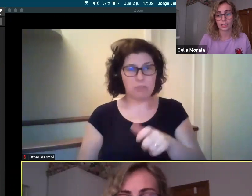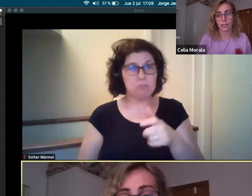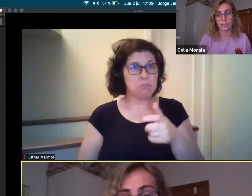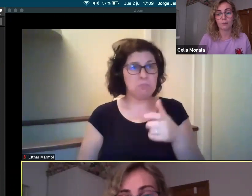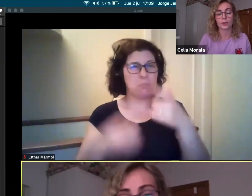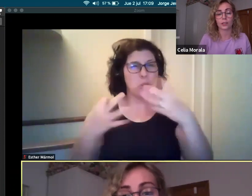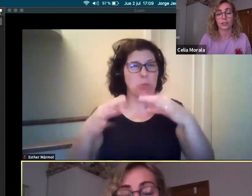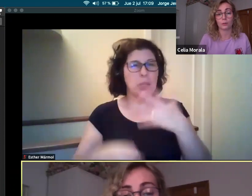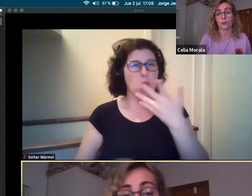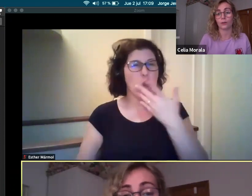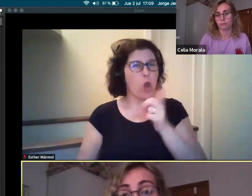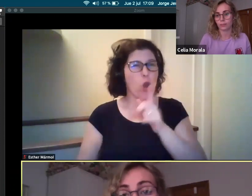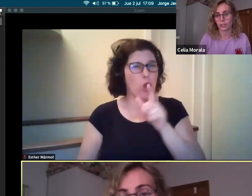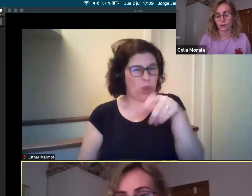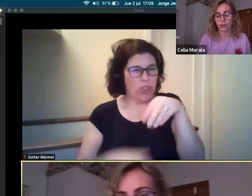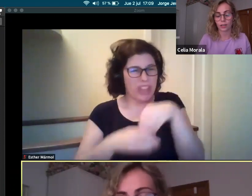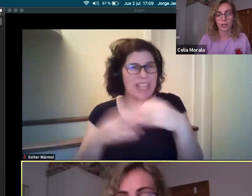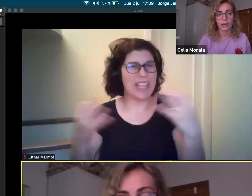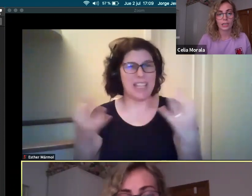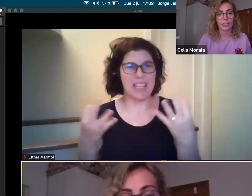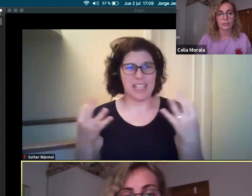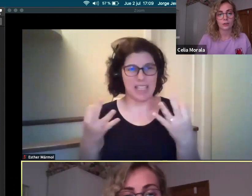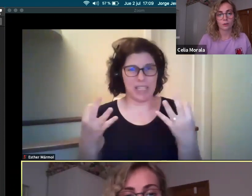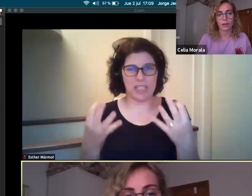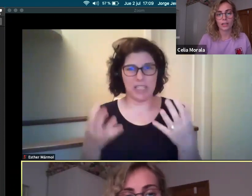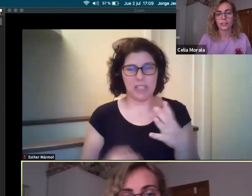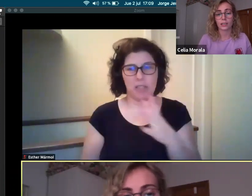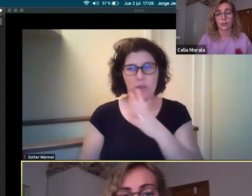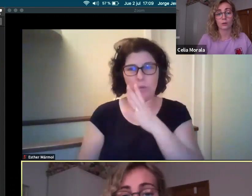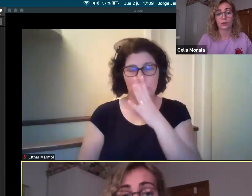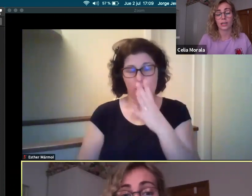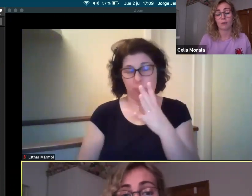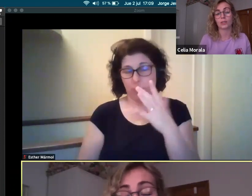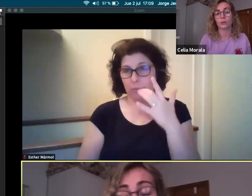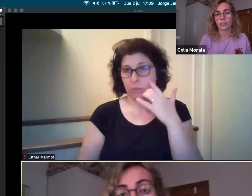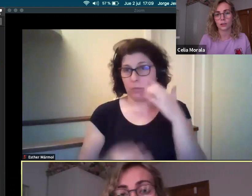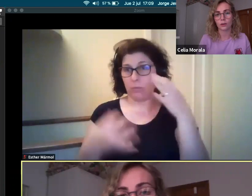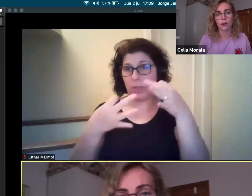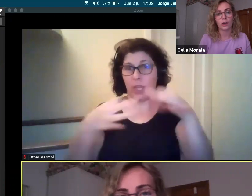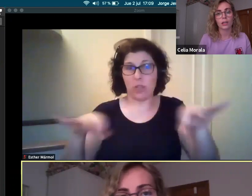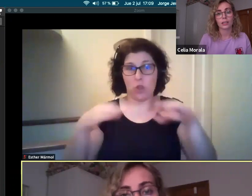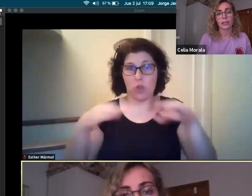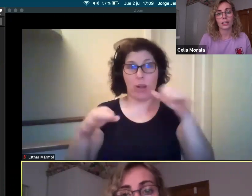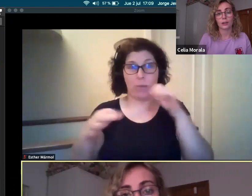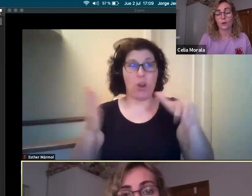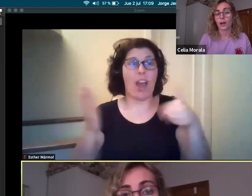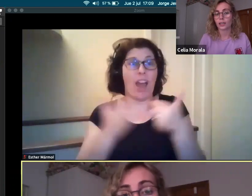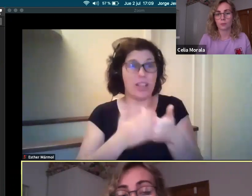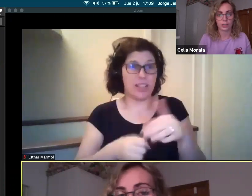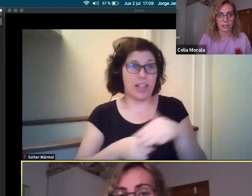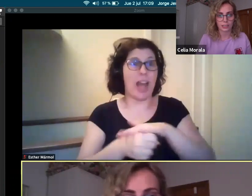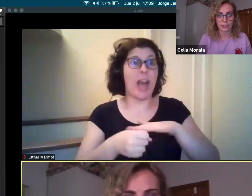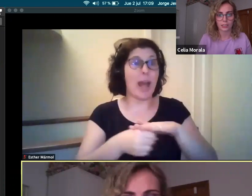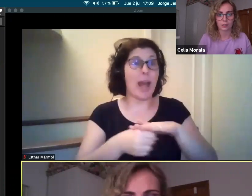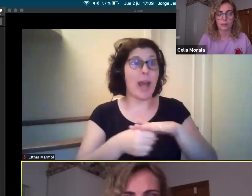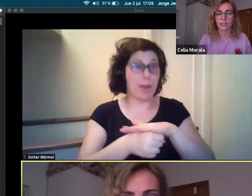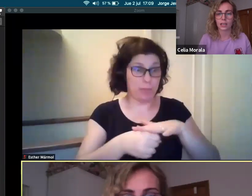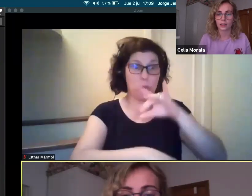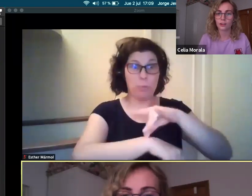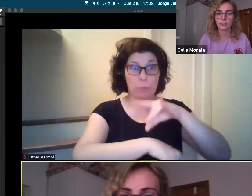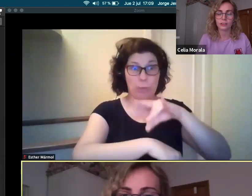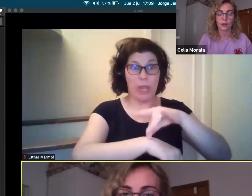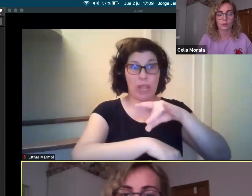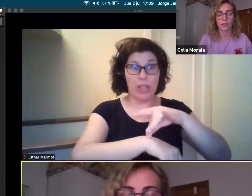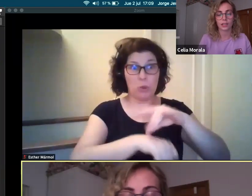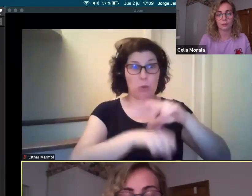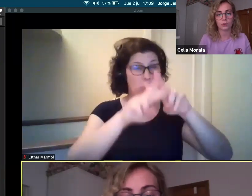qué se trata, porque bueno, creo que es normal, ya que incluso en el ámbito médico no hay apenas